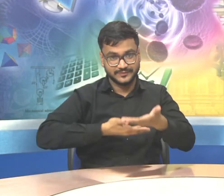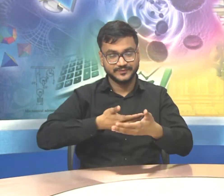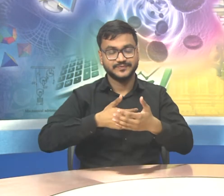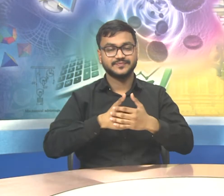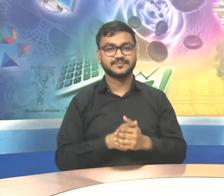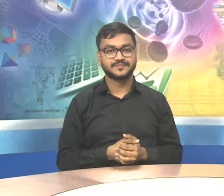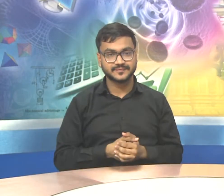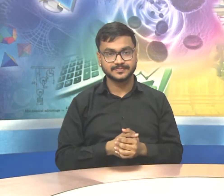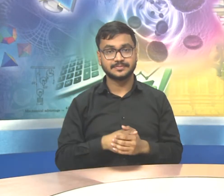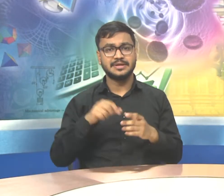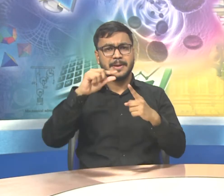Welcome back to our classes.